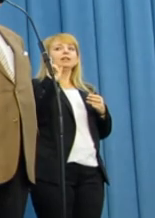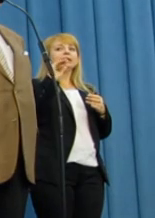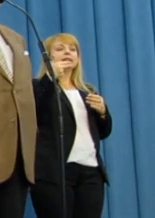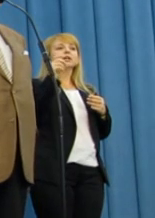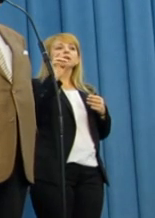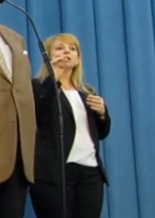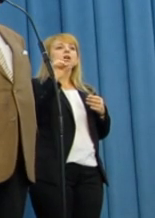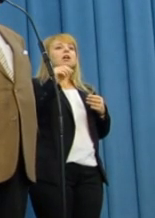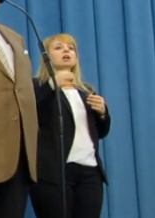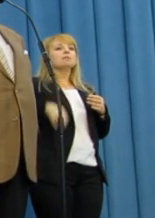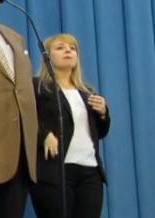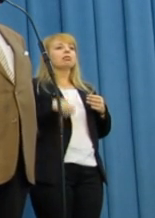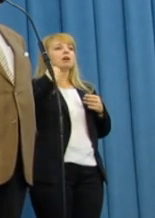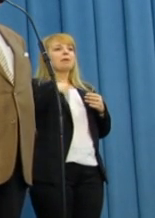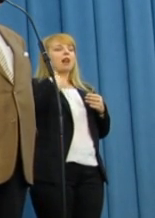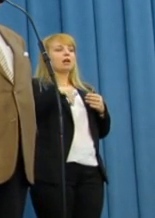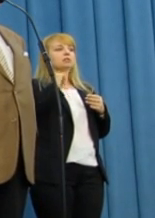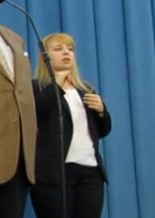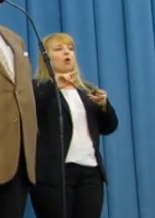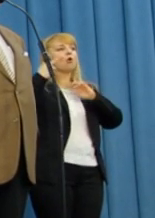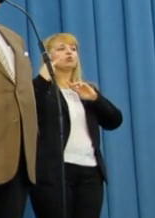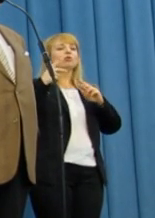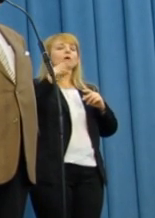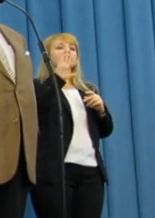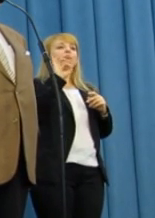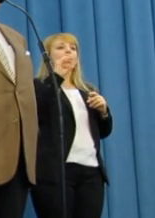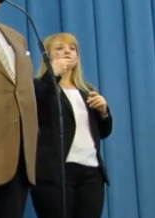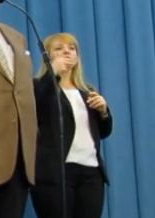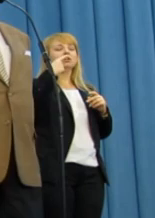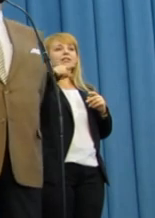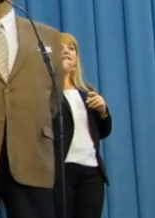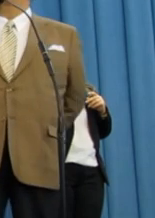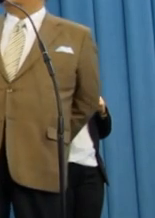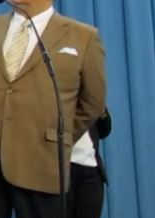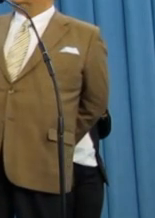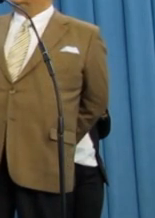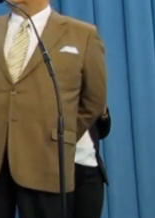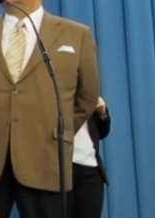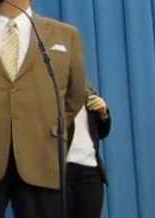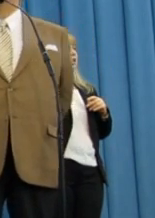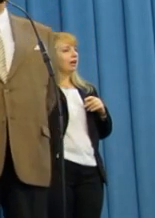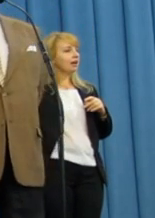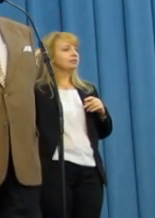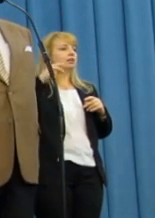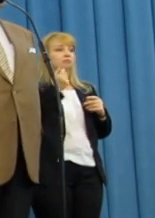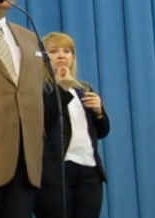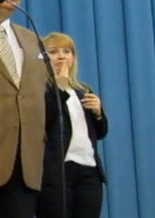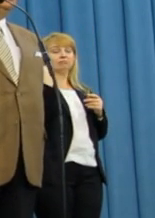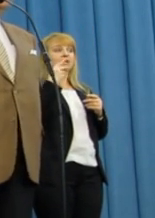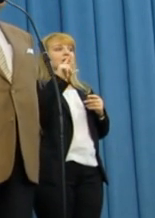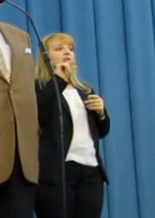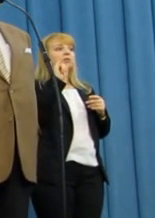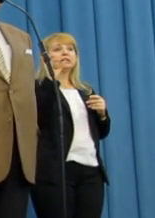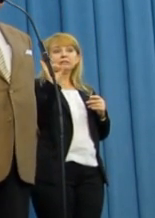i jego zamieszaniu w sprawę odwołania generała Bondaryka z funkcji szefa Agencji Bezpieczeństwa Wewnętrznego. Dziś za kilka minut dosłownie Prawo i Sprawiedliwość